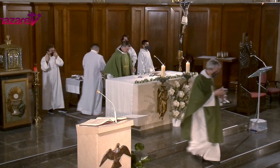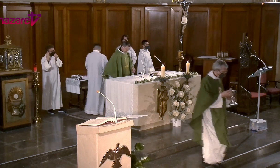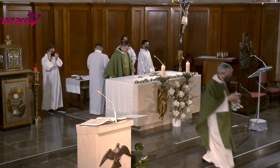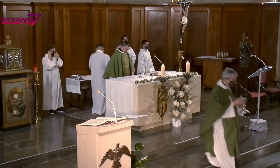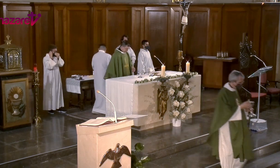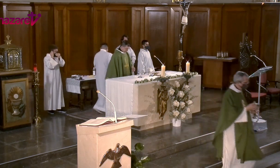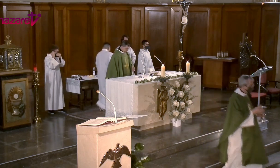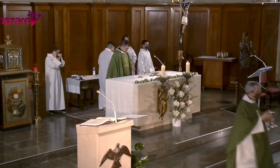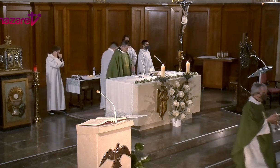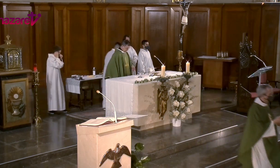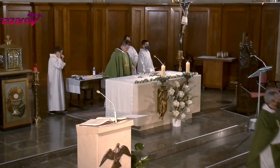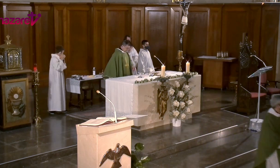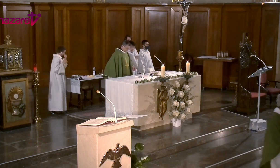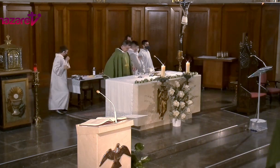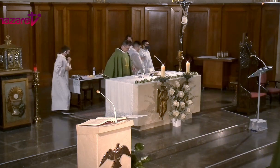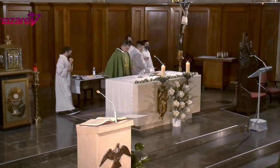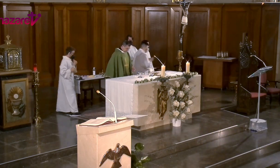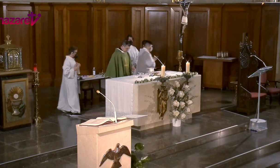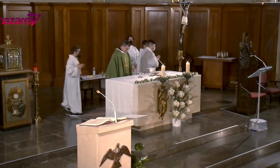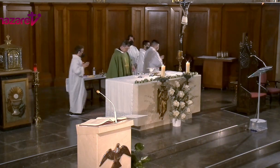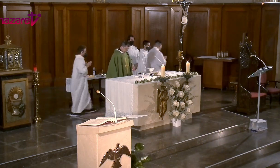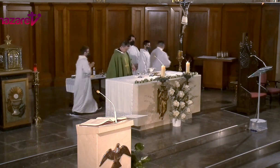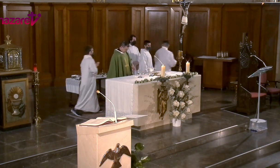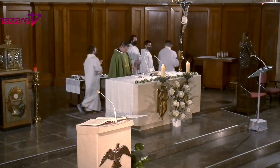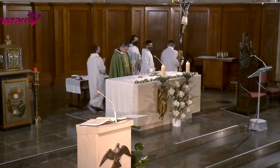Cuando el Hijo de Dios ha dicho